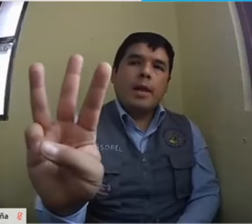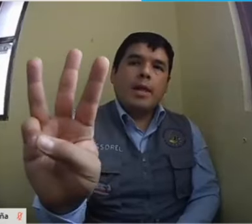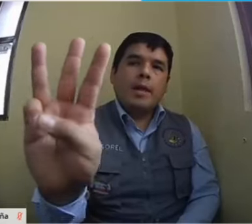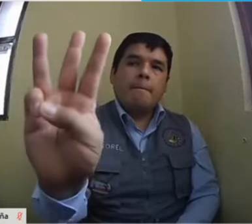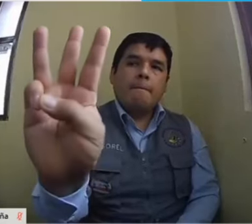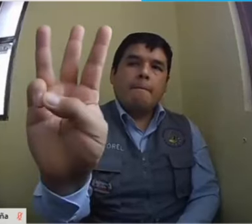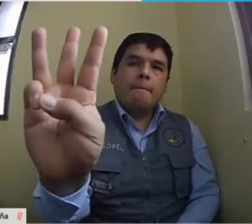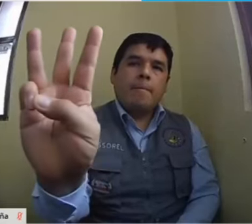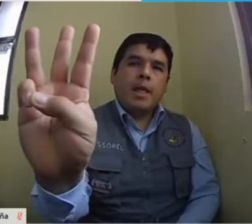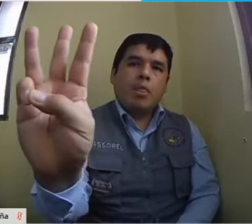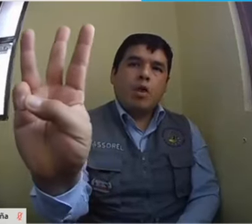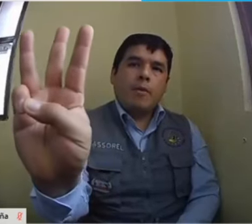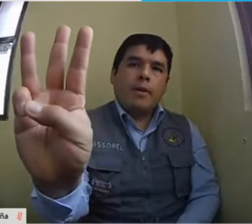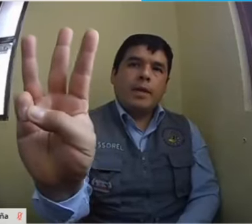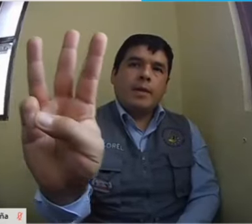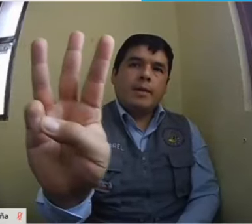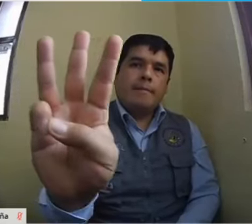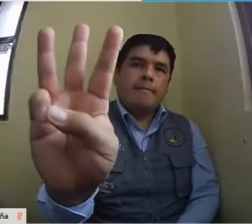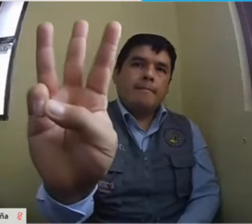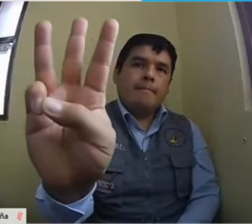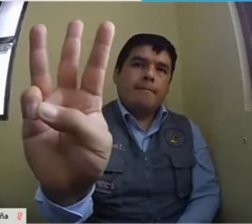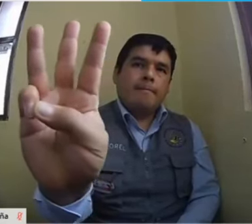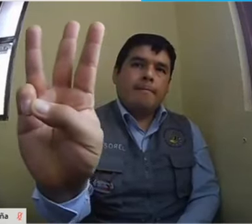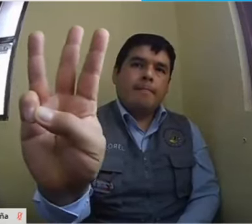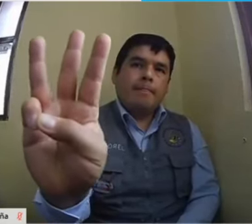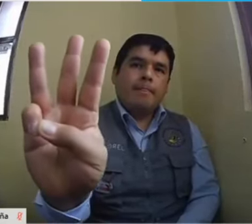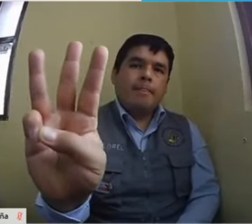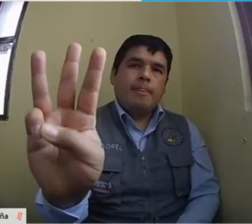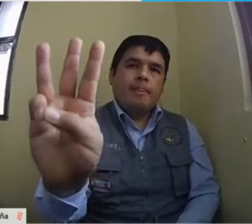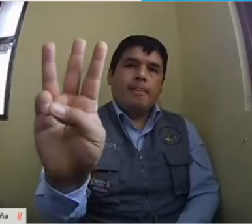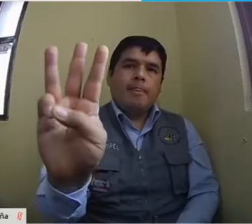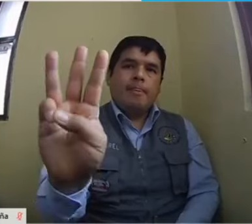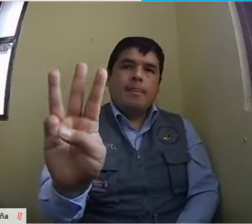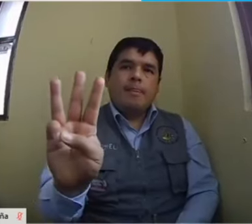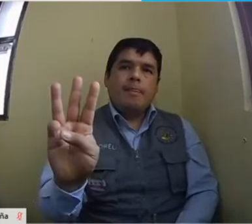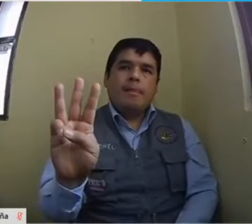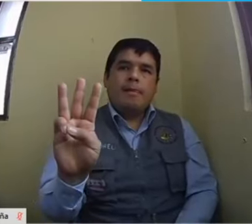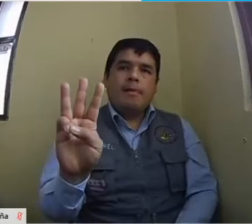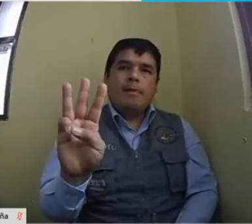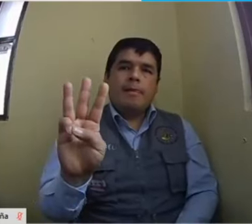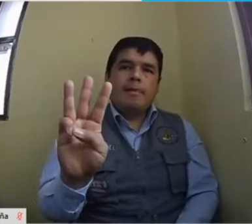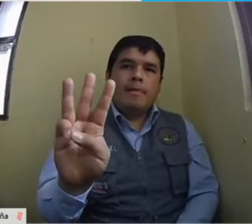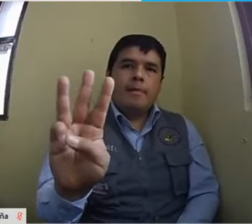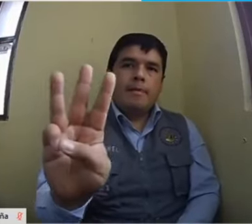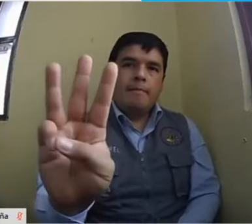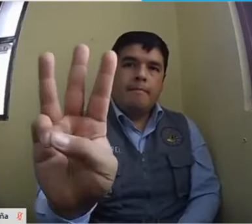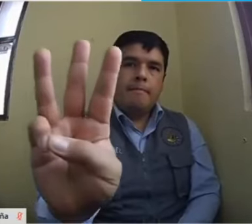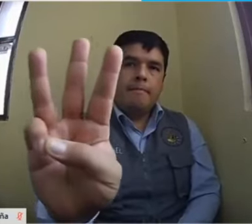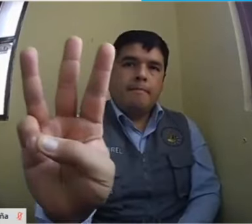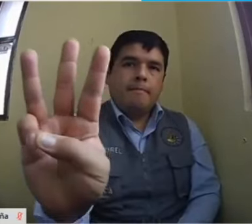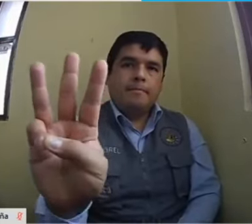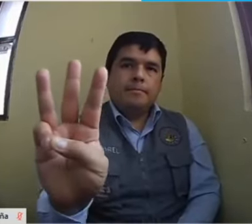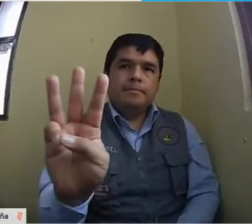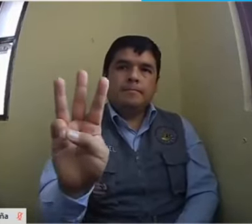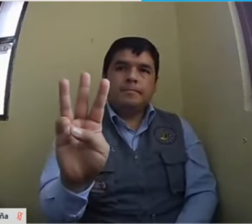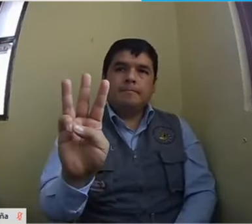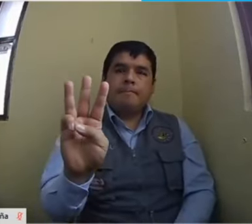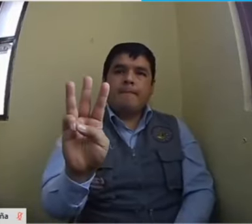es con los tres dedos arriba. Recuerden, para abajo era la M, para arriba son la B doble.